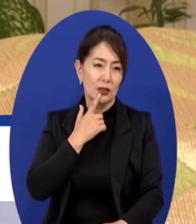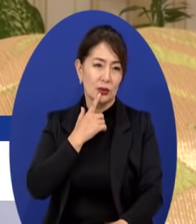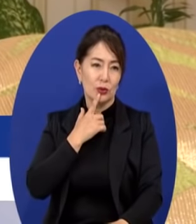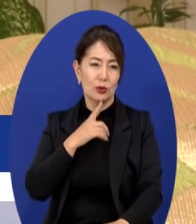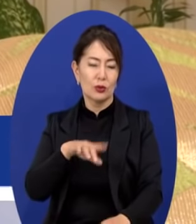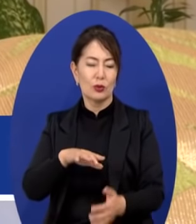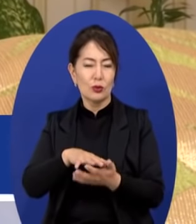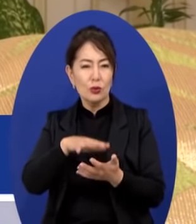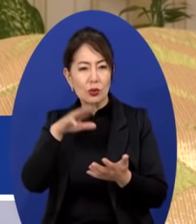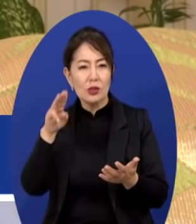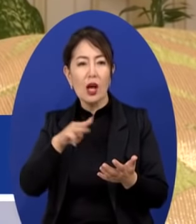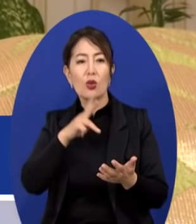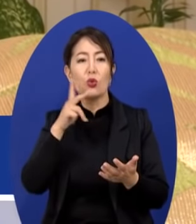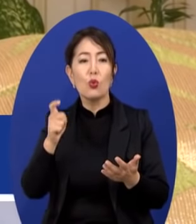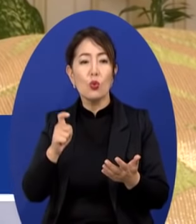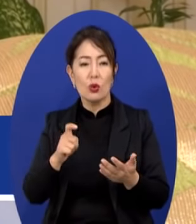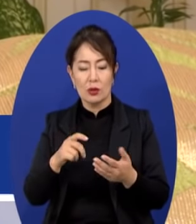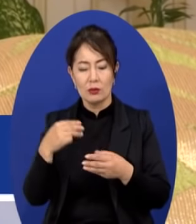зузаан төвхөйг бүтээгшэд,